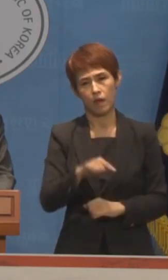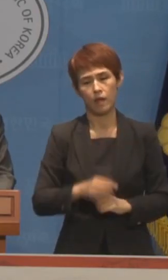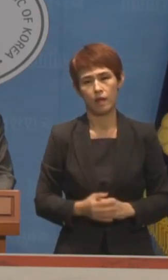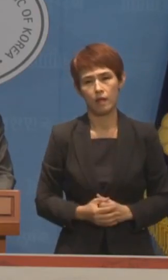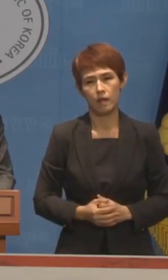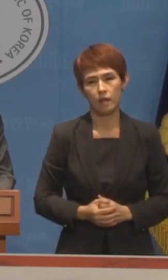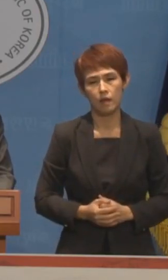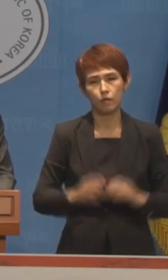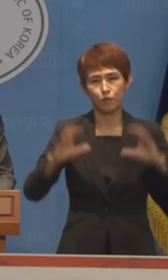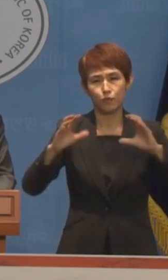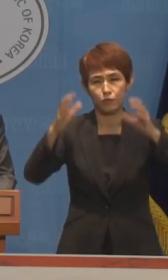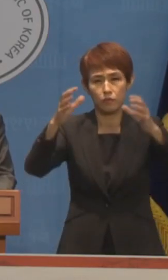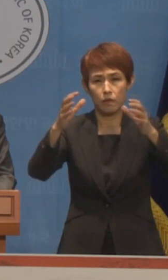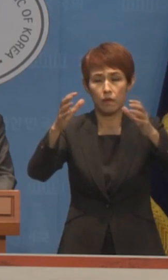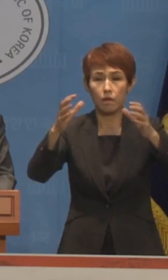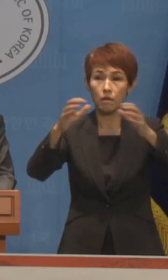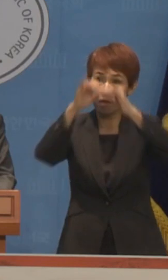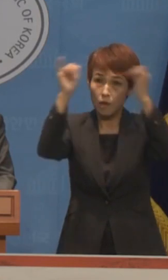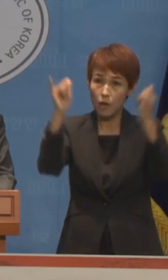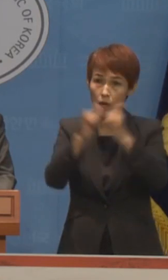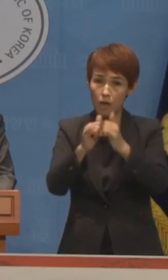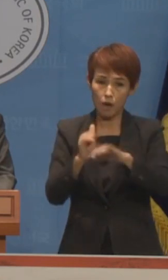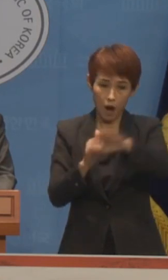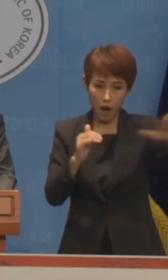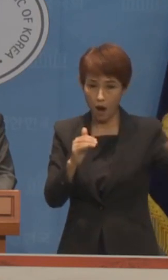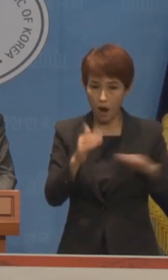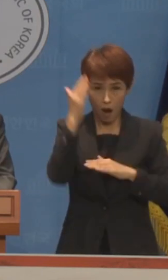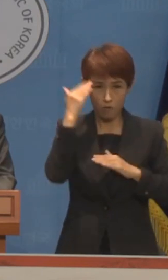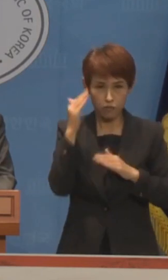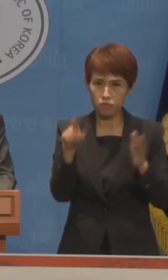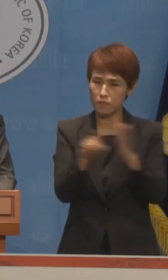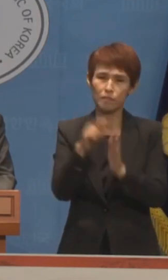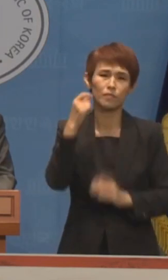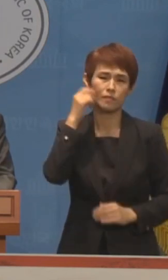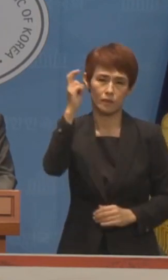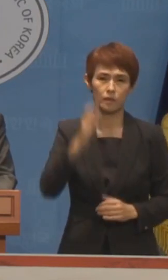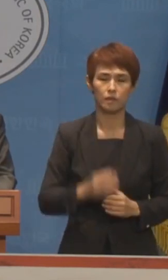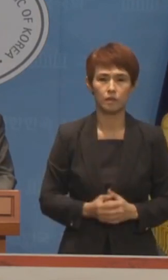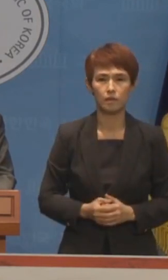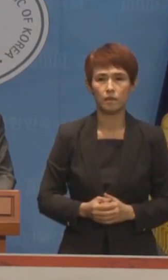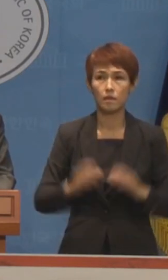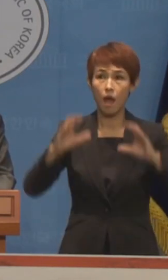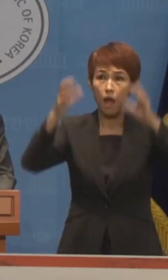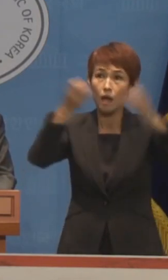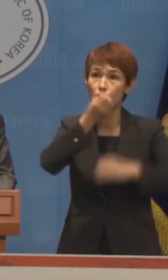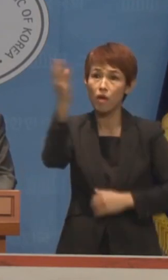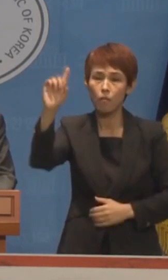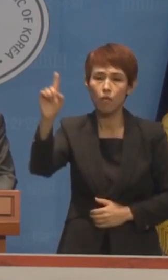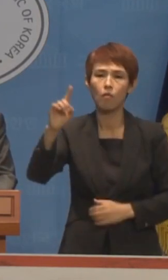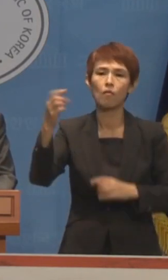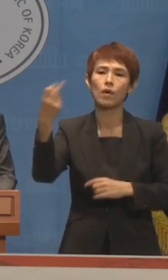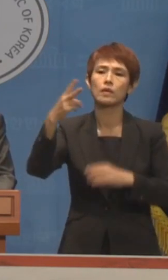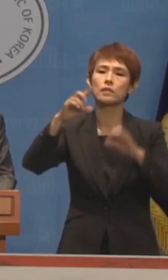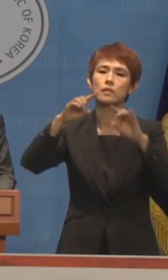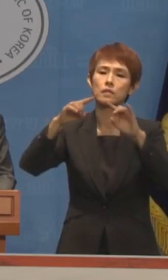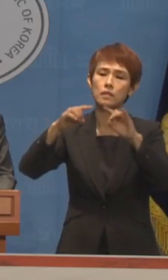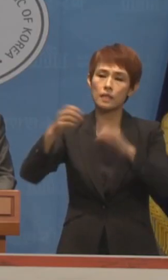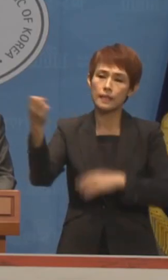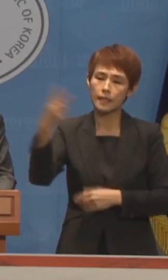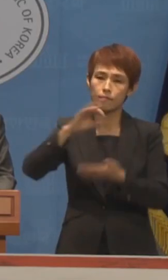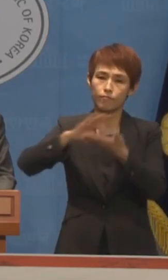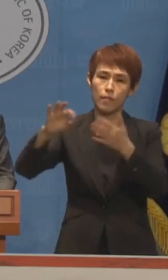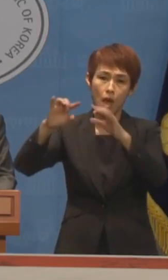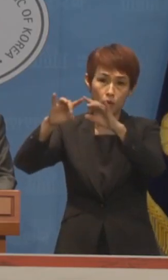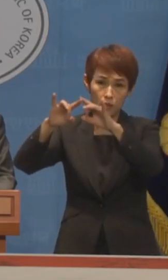신뢰 추락이 명약관화합니다. 또 세계적 추세인 재생에너지 확대보다 원전 진흥